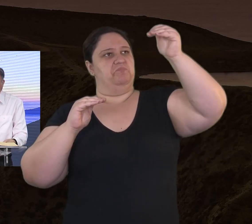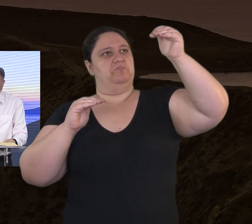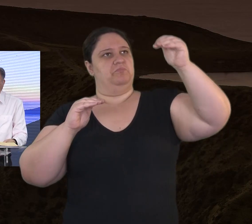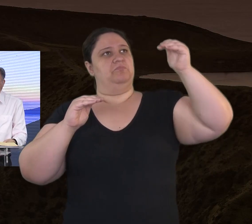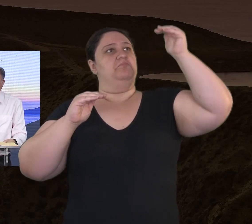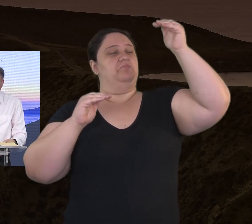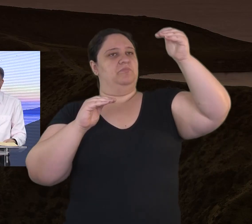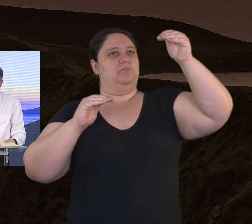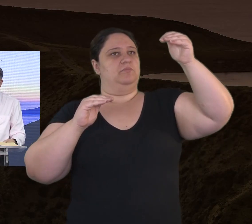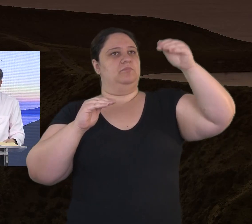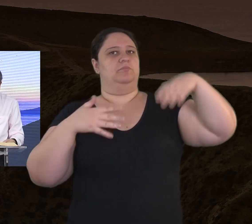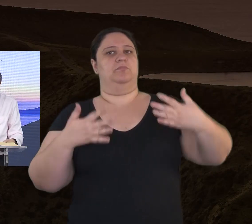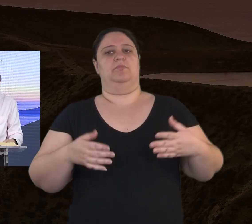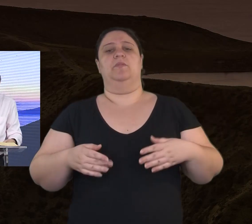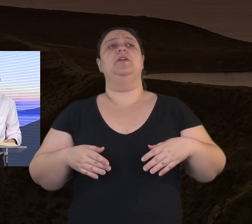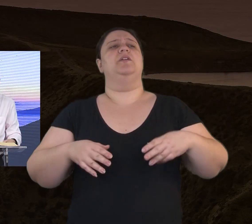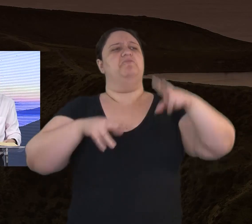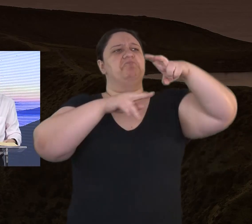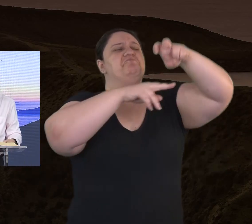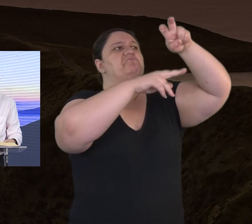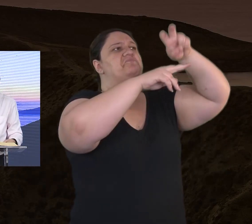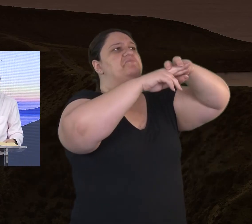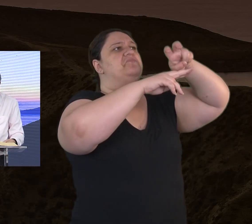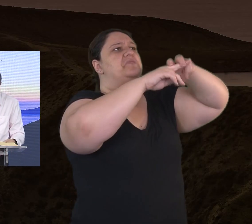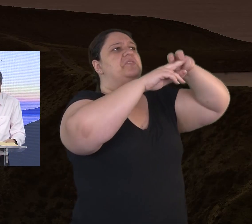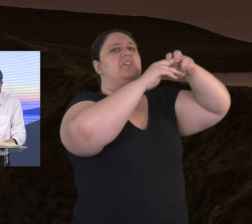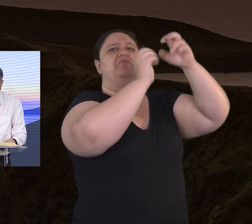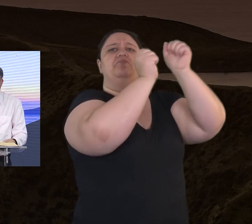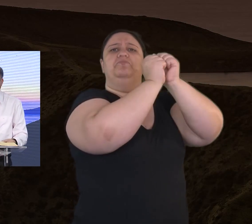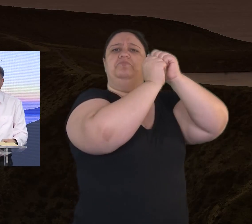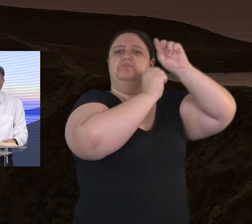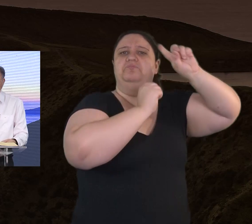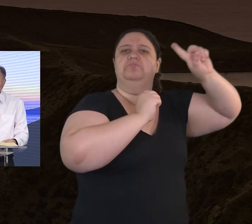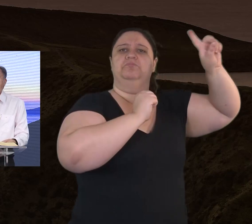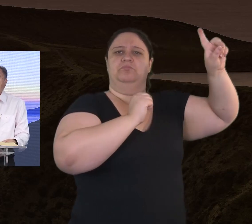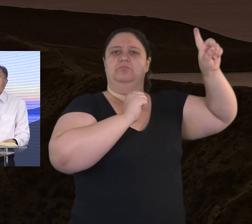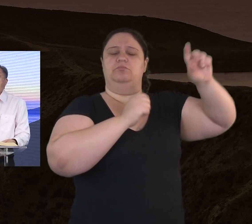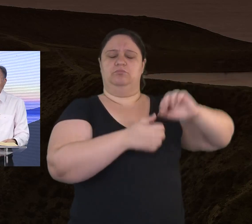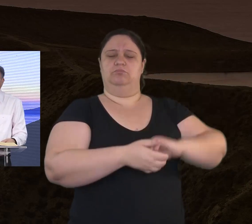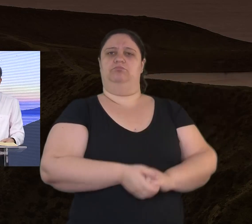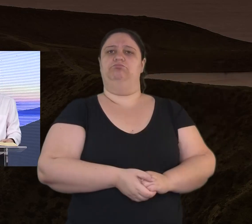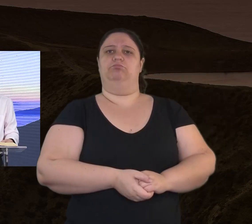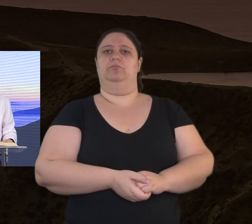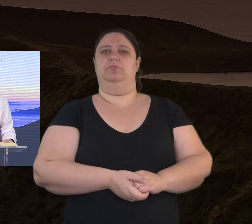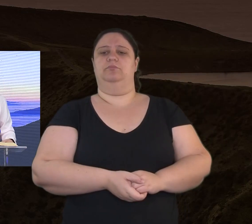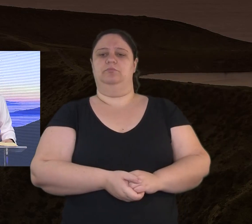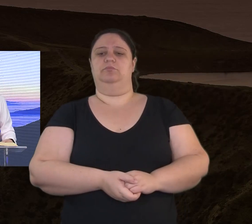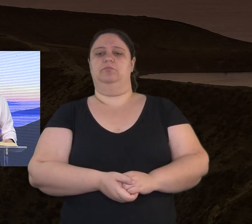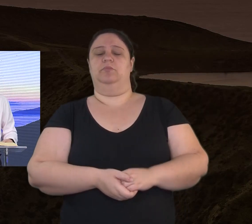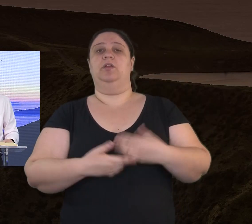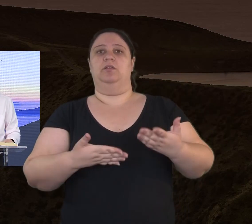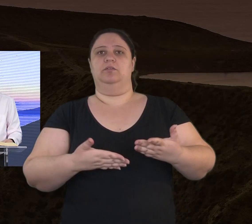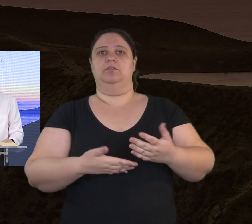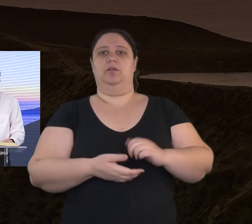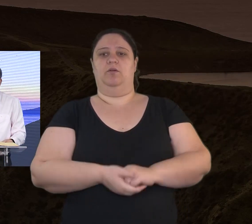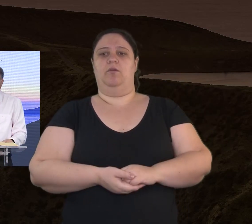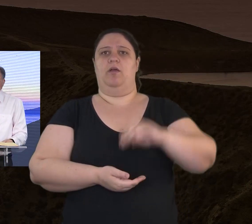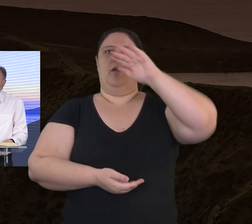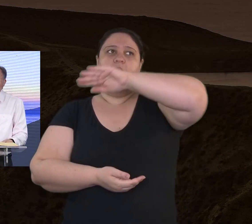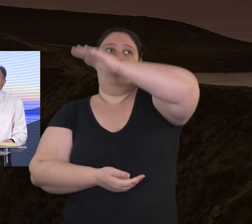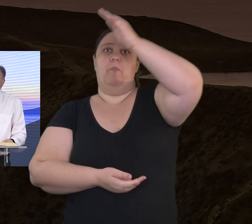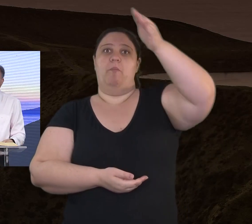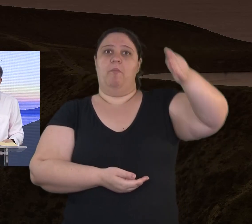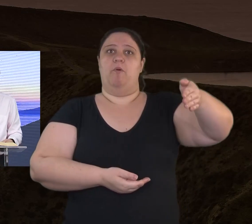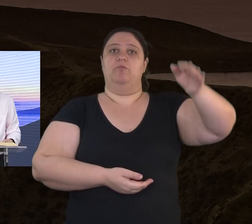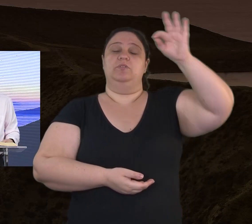monte da congregação me assentarei nas extremidades do norte. Esse monte da congregação é um